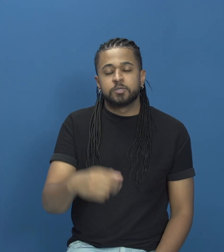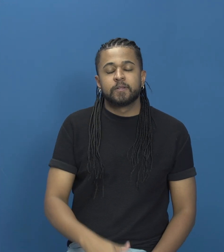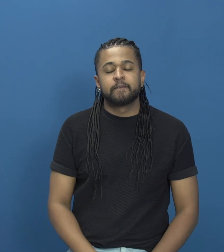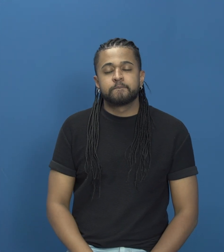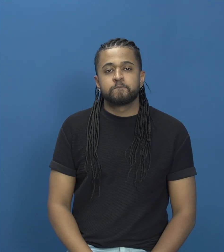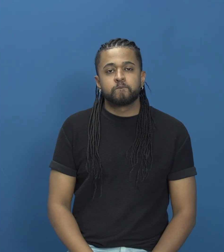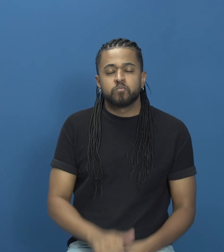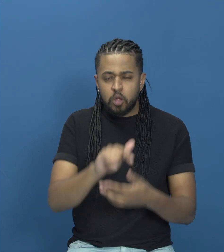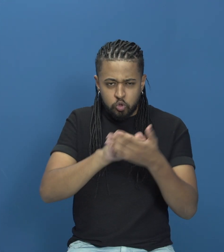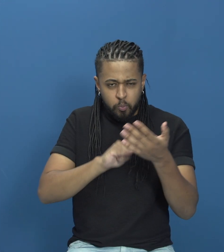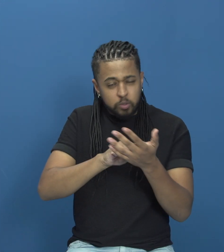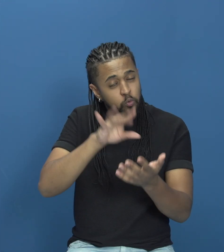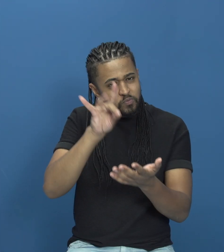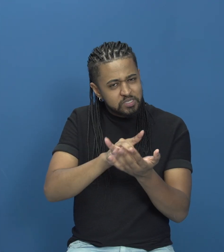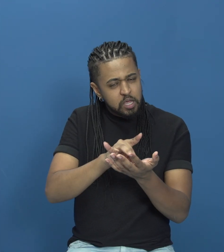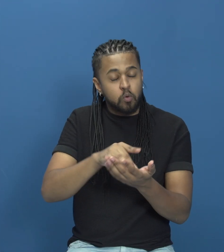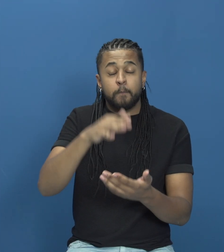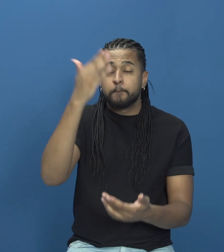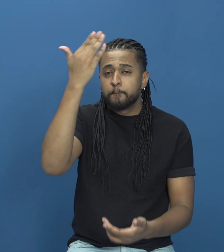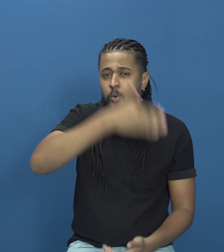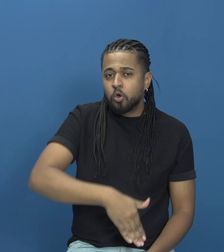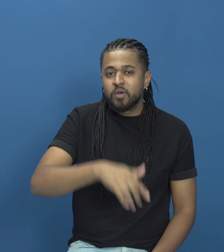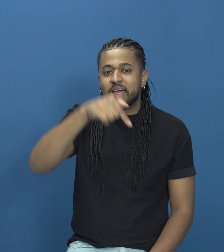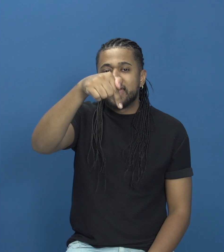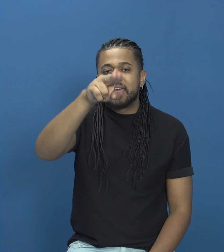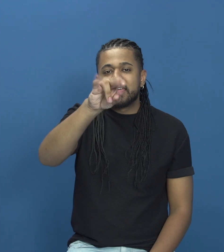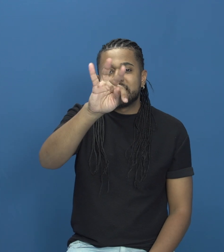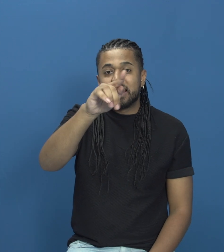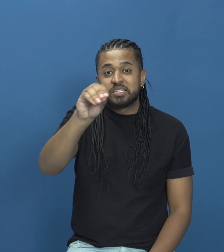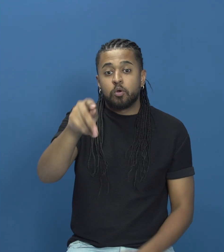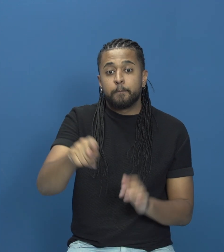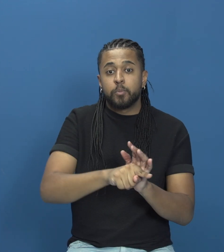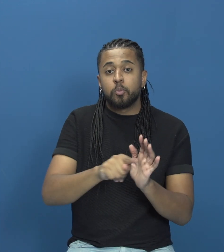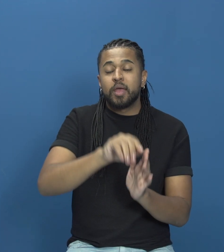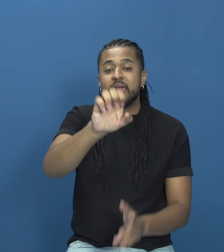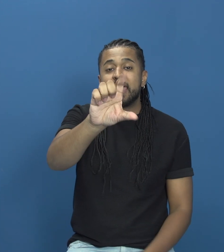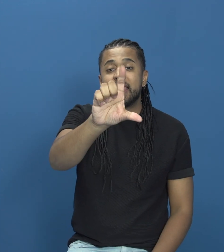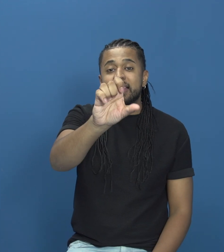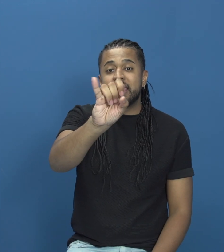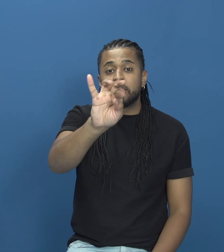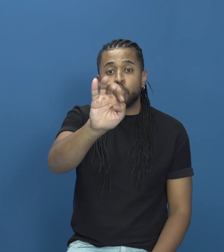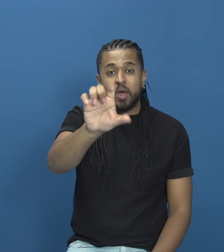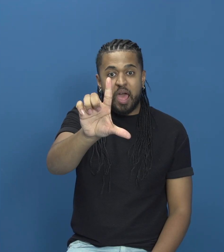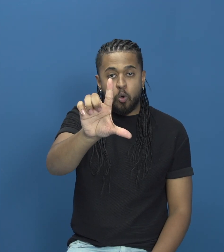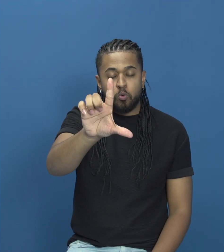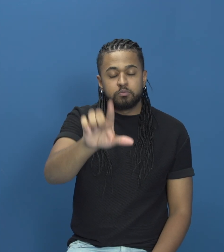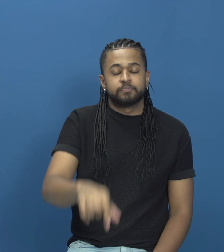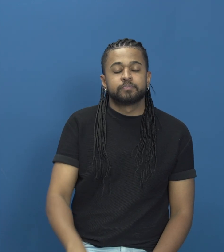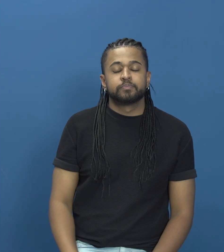9.1.2. Documento oficial que comprove a quitação eleitoral do candidato da candidata.